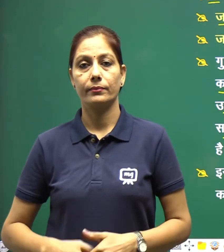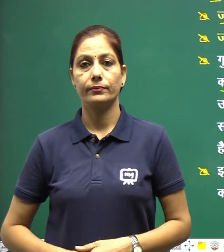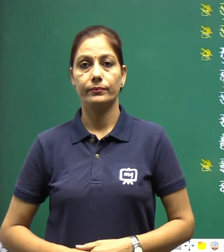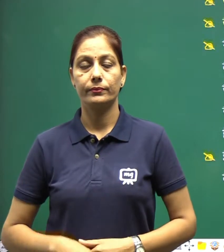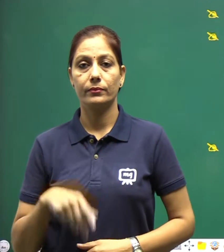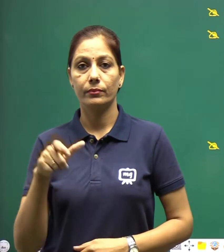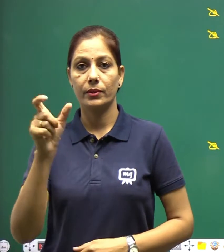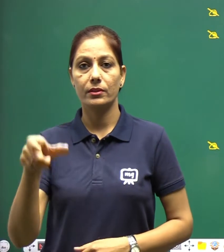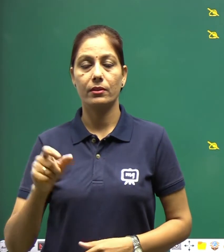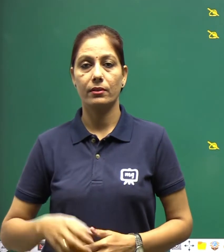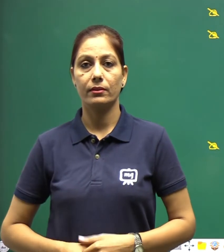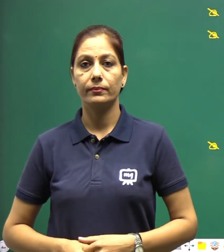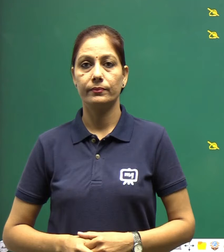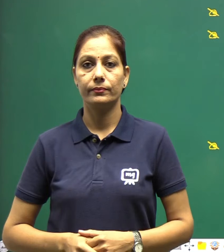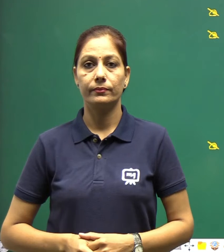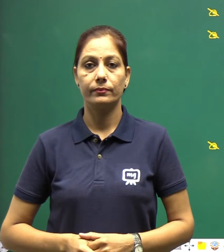इन्होंने